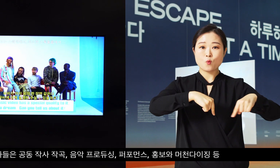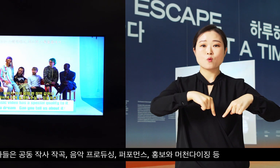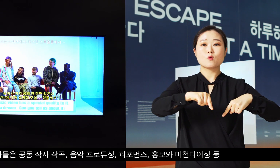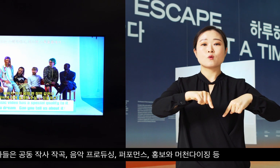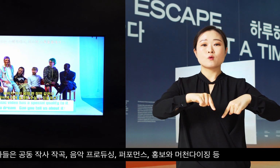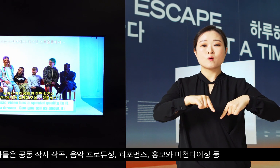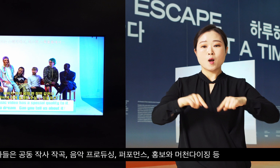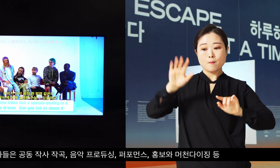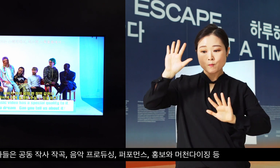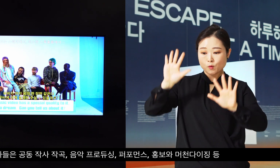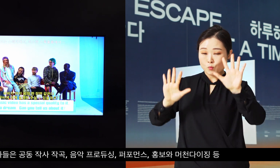퍼포먼스,